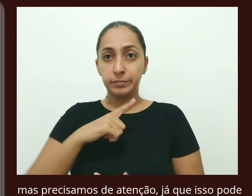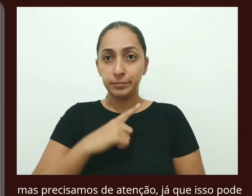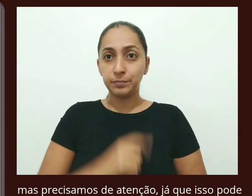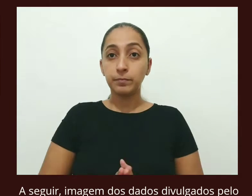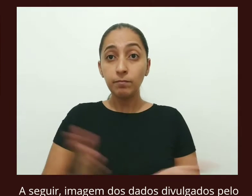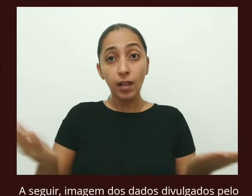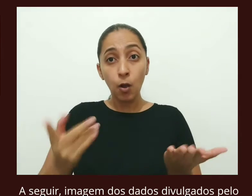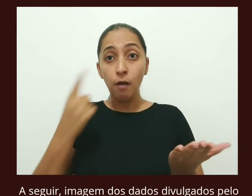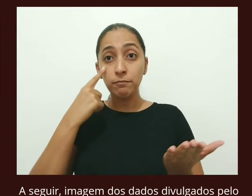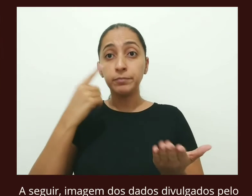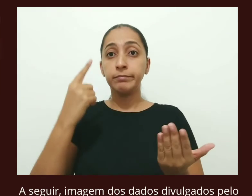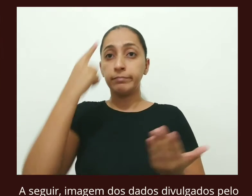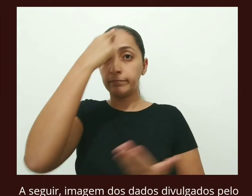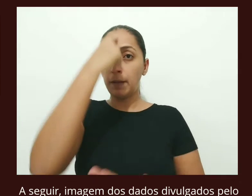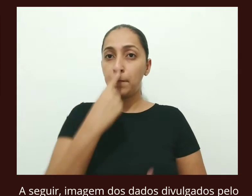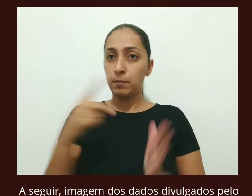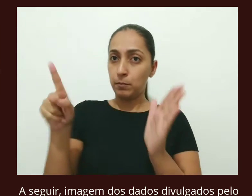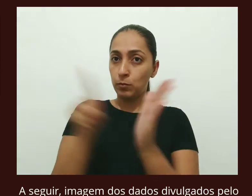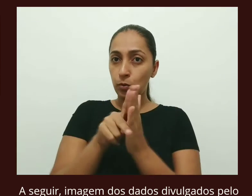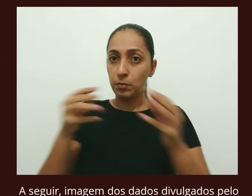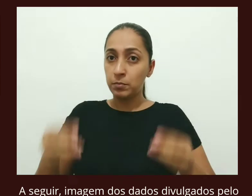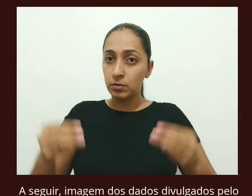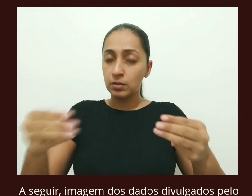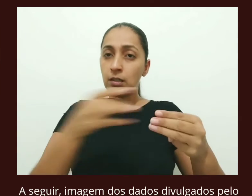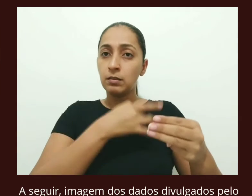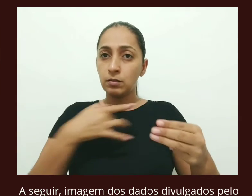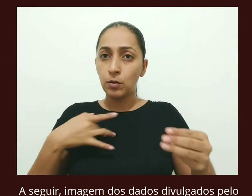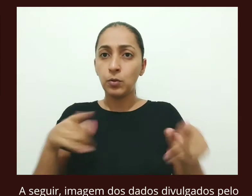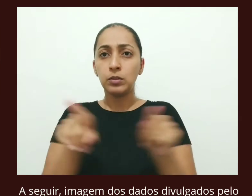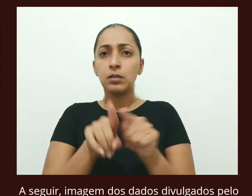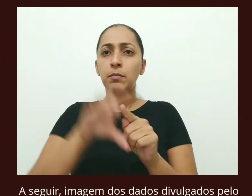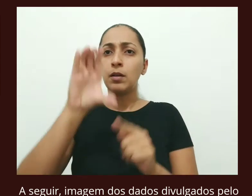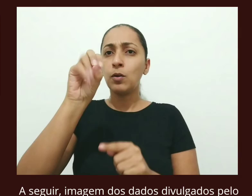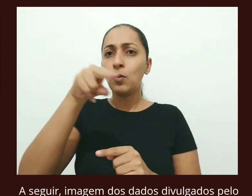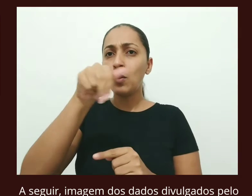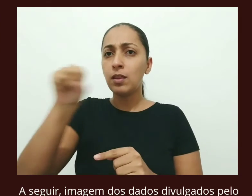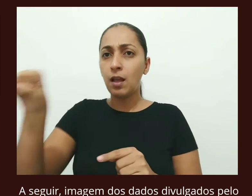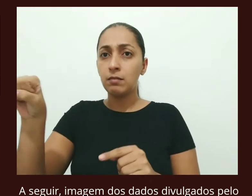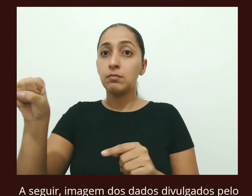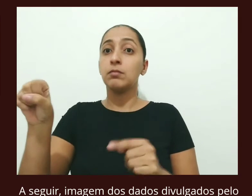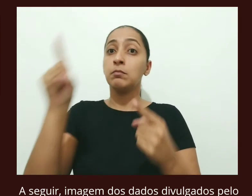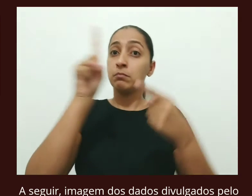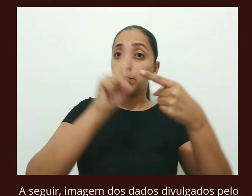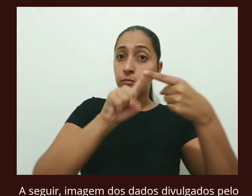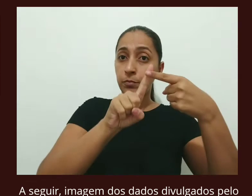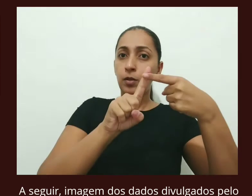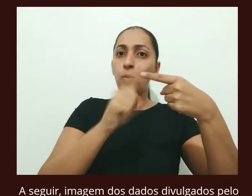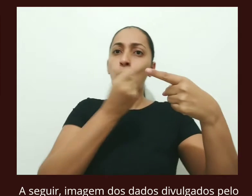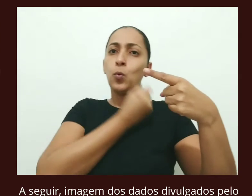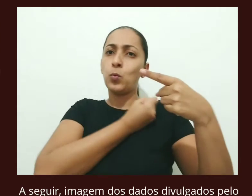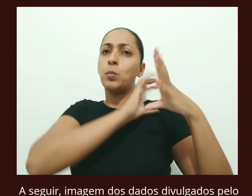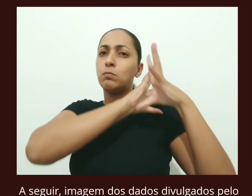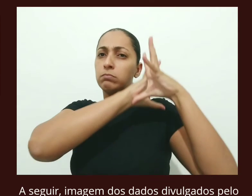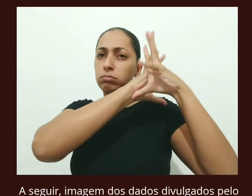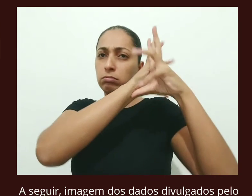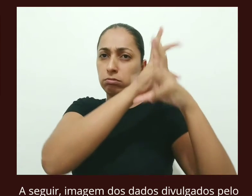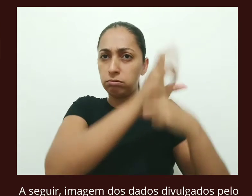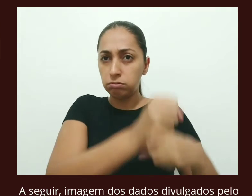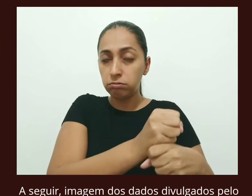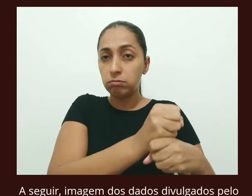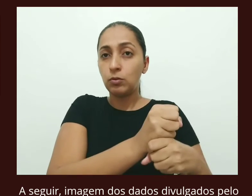mortos. A seguir, imagem dos dados divulgados pelo Ministério da Saúde, com os